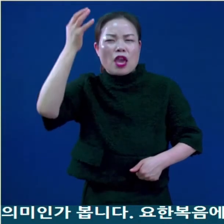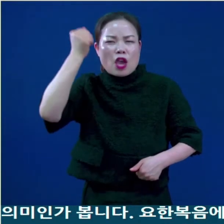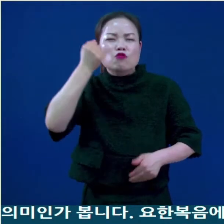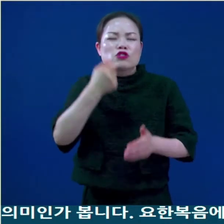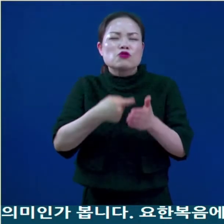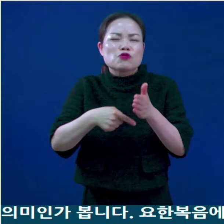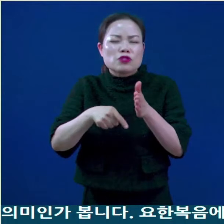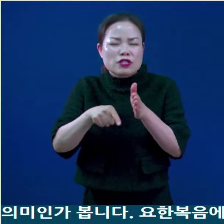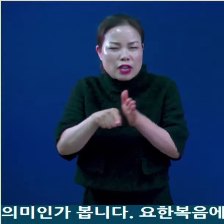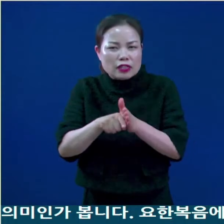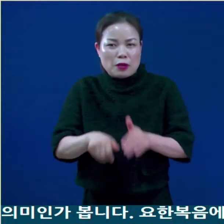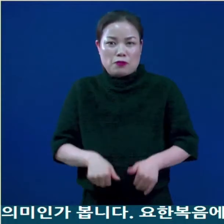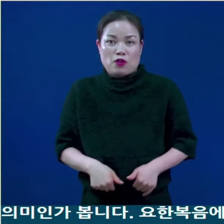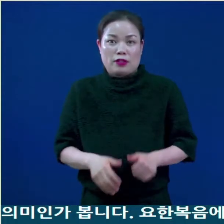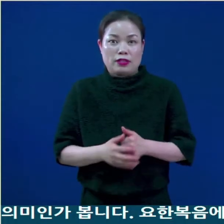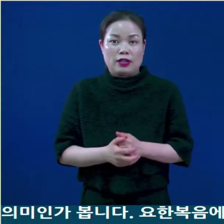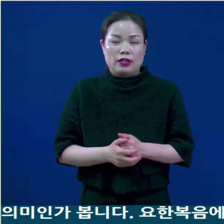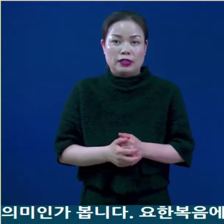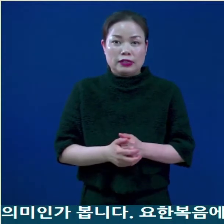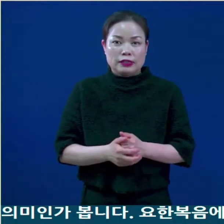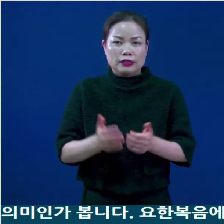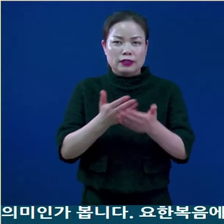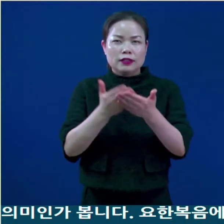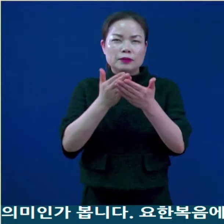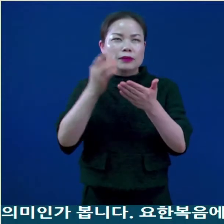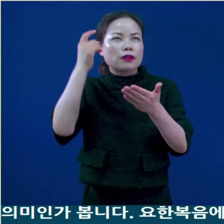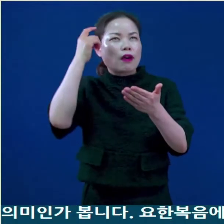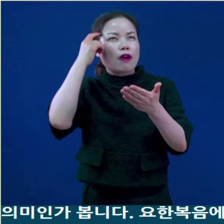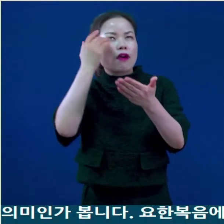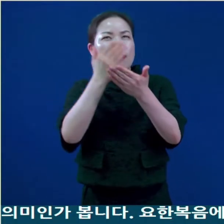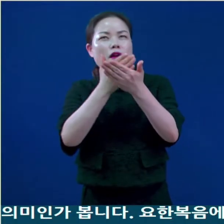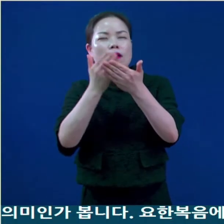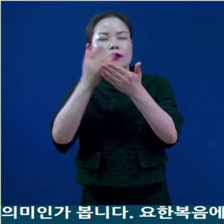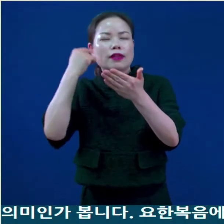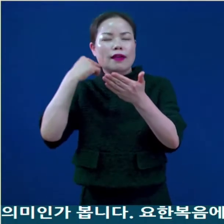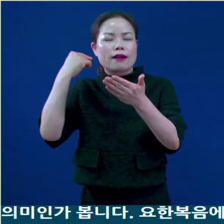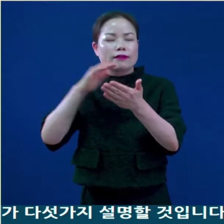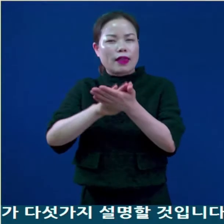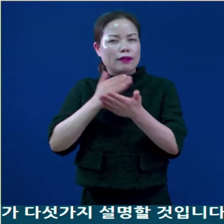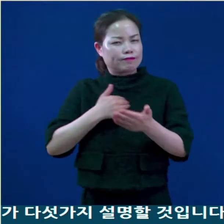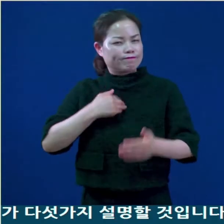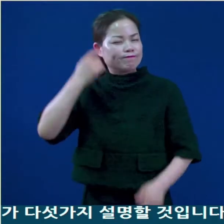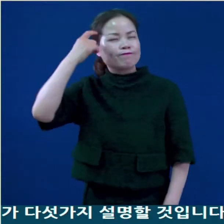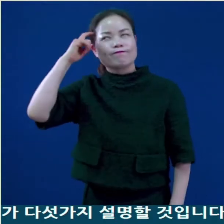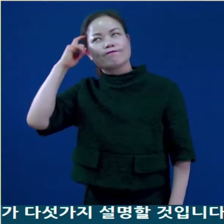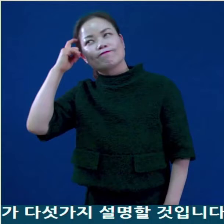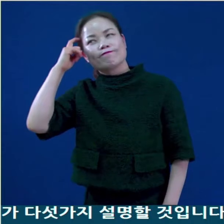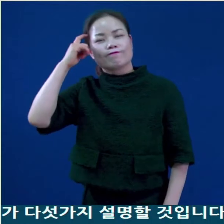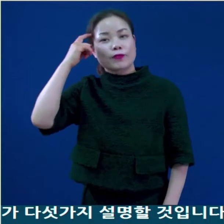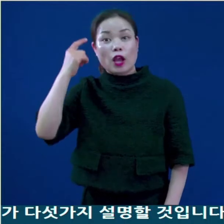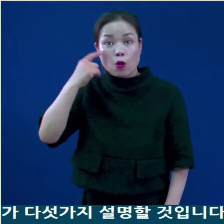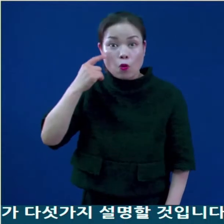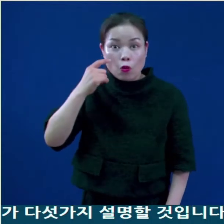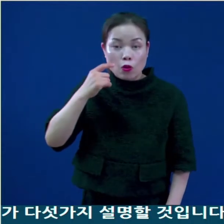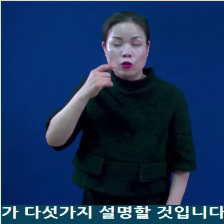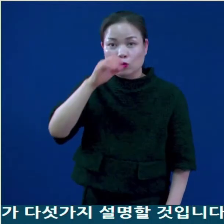하십시오. 무슨 뜻이냐면 그림을 한번 이렇게 잘 그려두면 외워지는 데 도움이 됩니다.